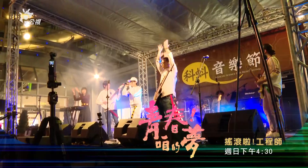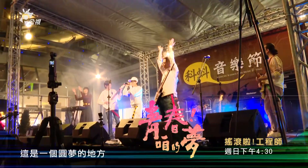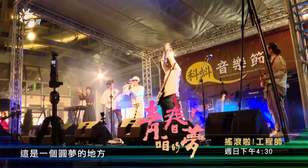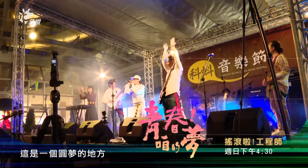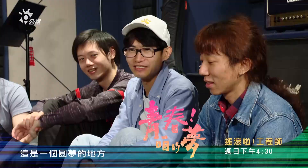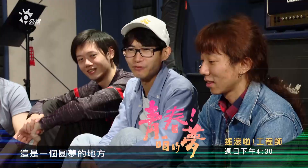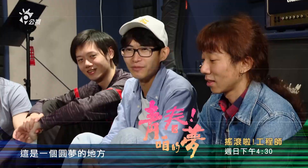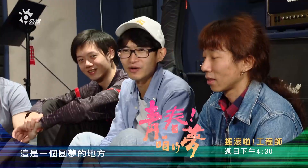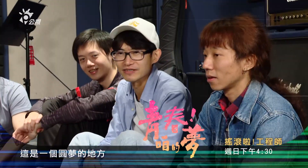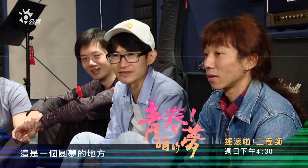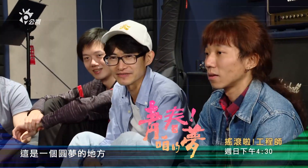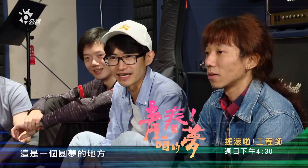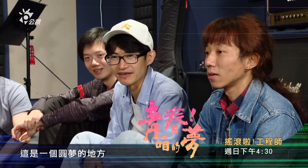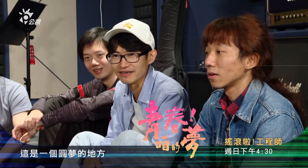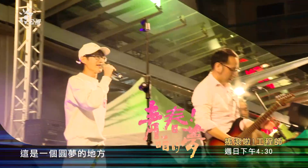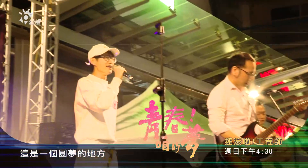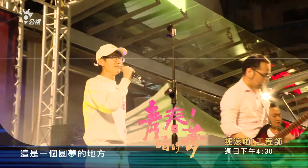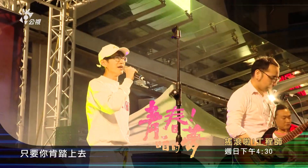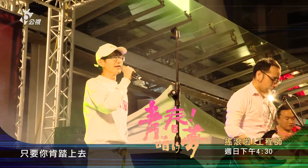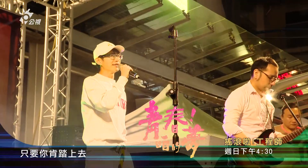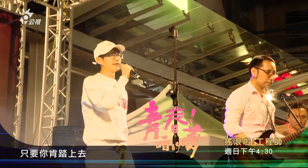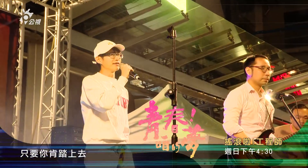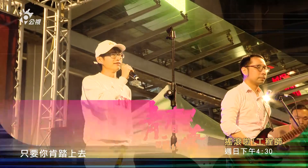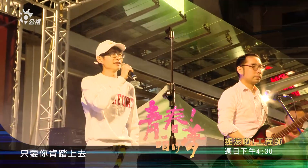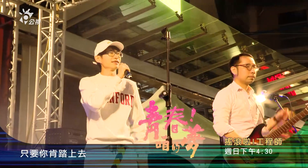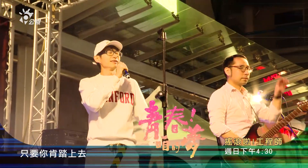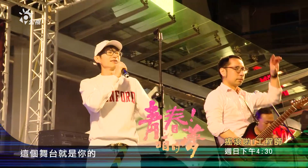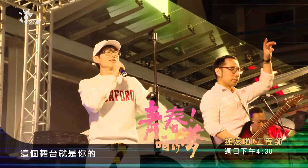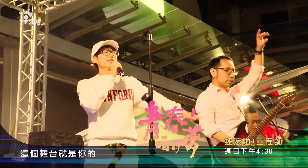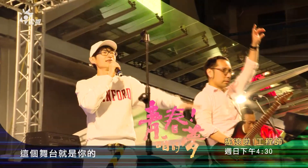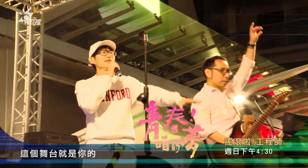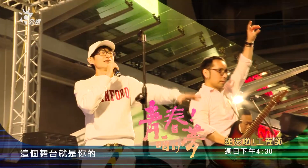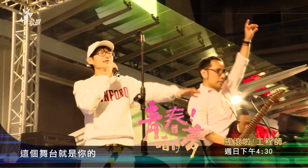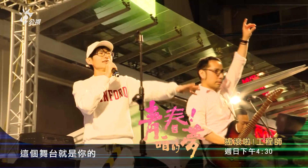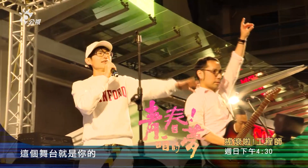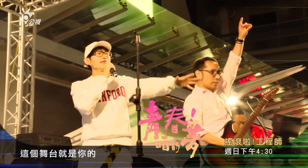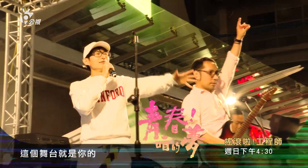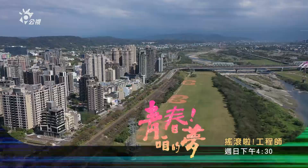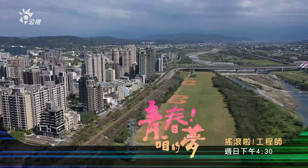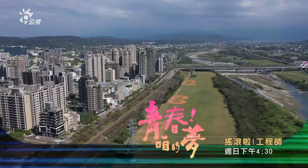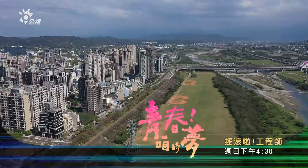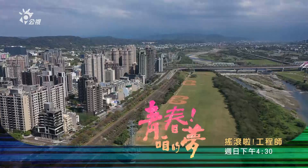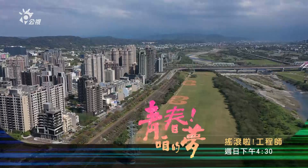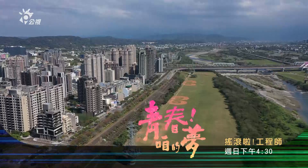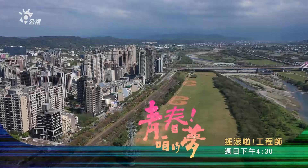这是一个圆梦的所在吼，只要你肯打起，这个舞台就是你的。